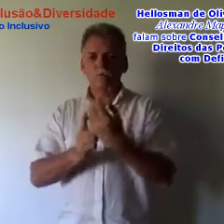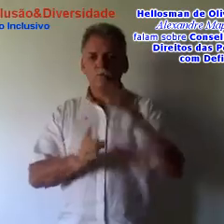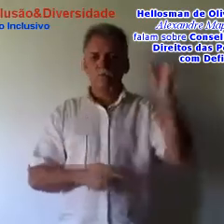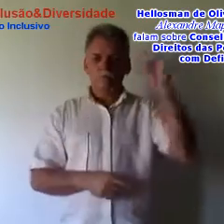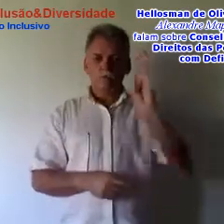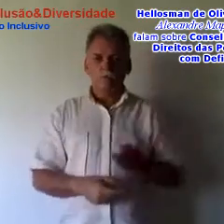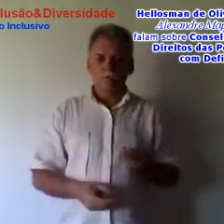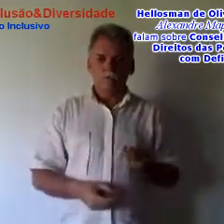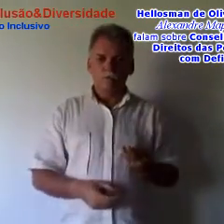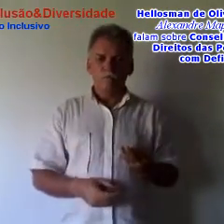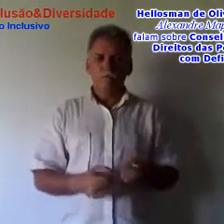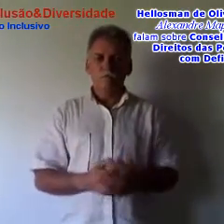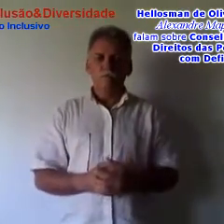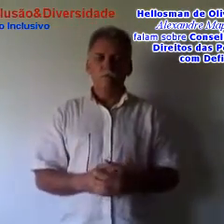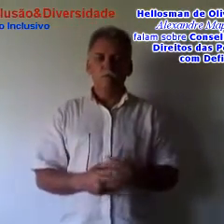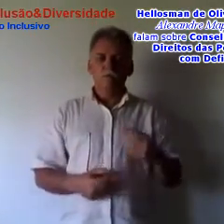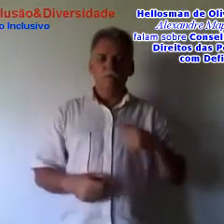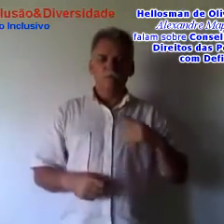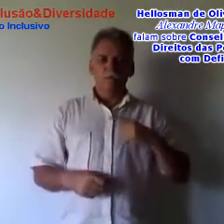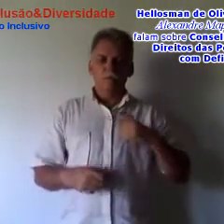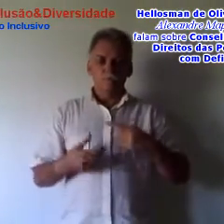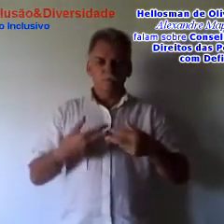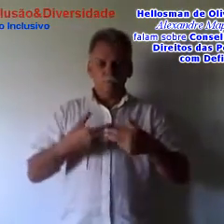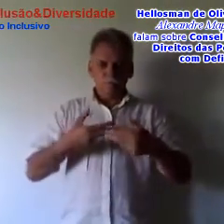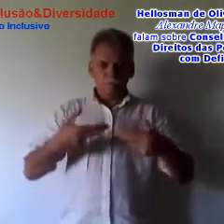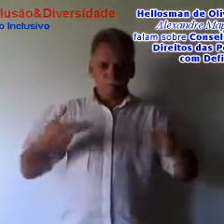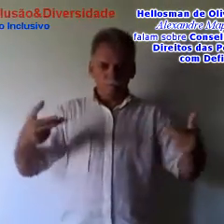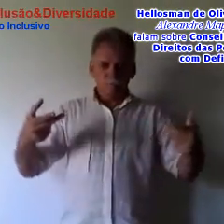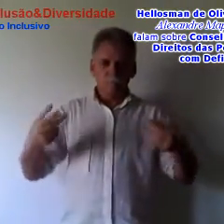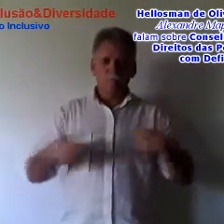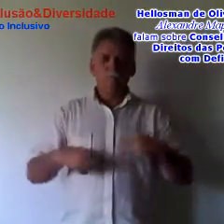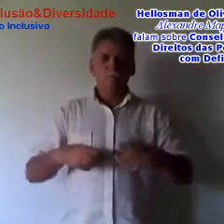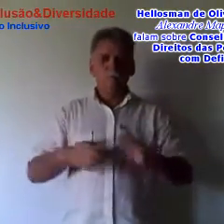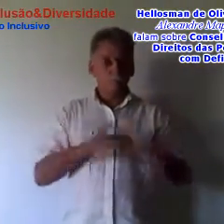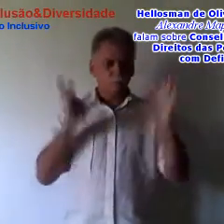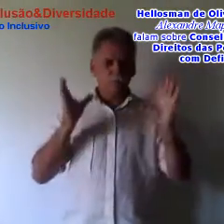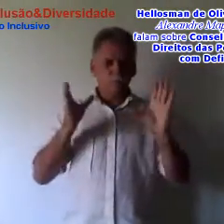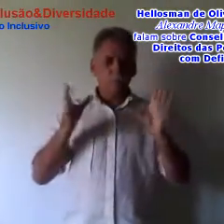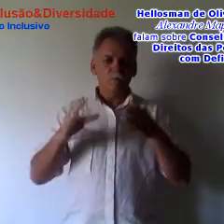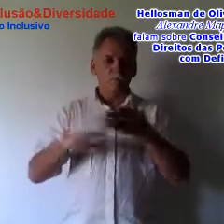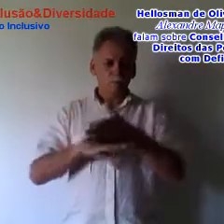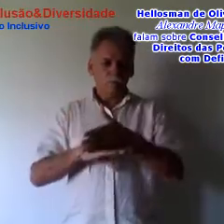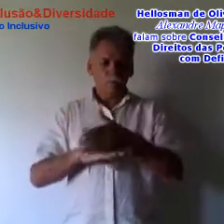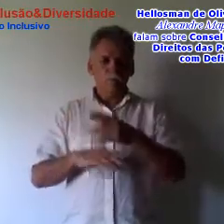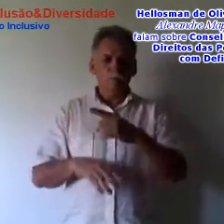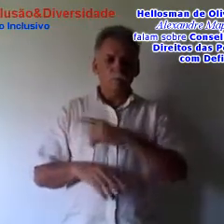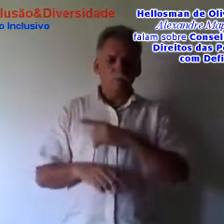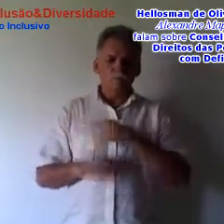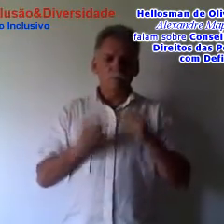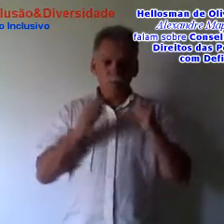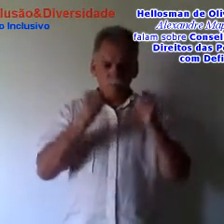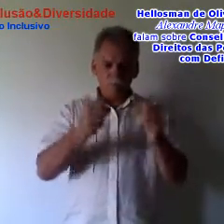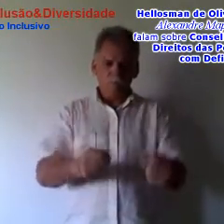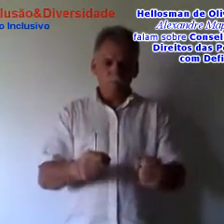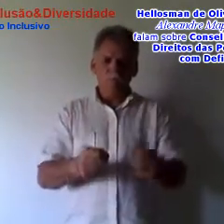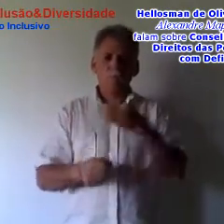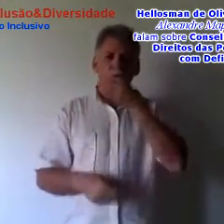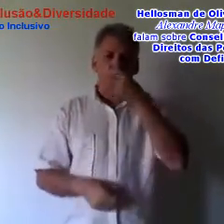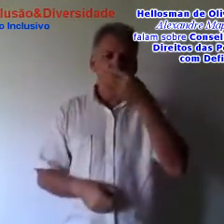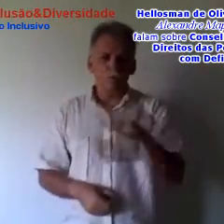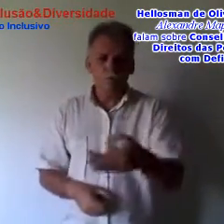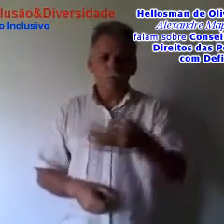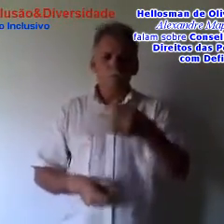e onde os avanços e os desafios são discutidos e onde a gente